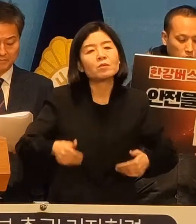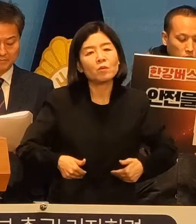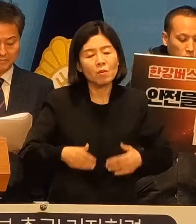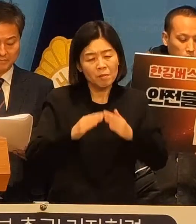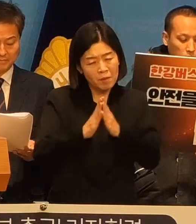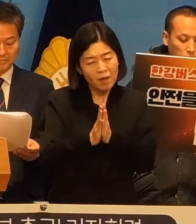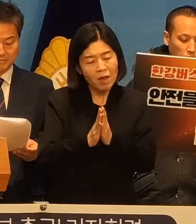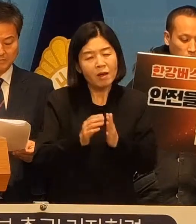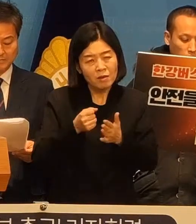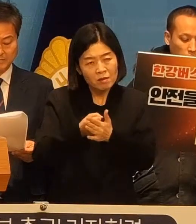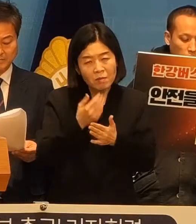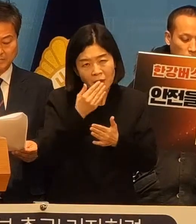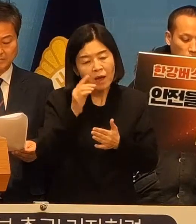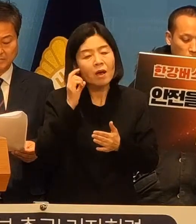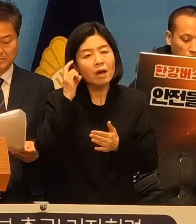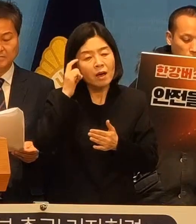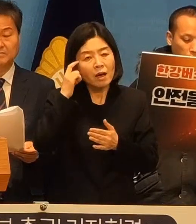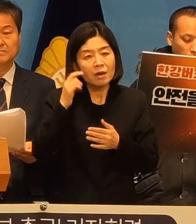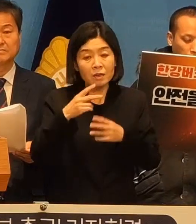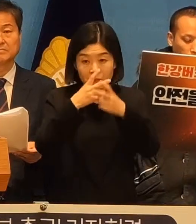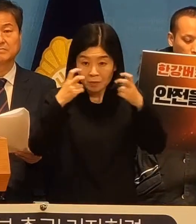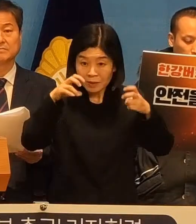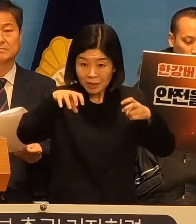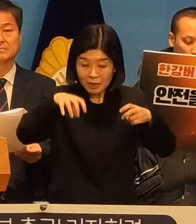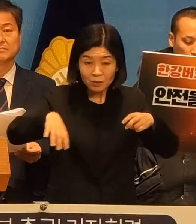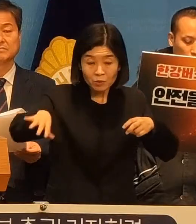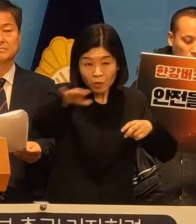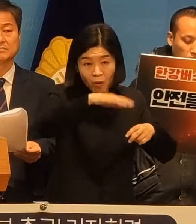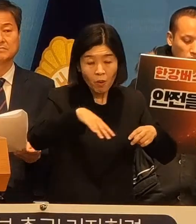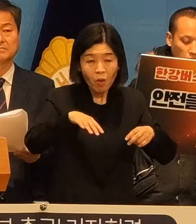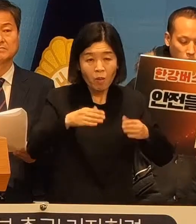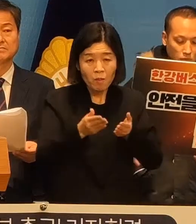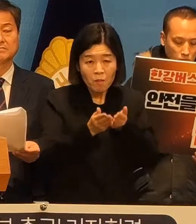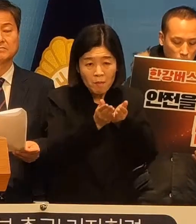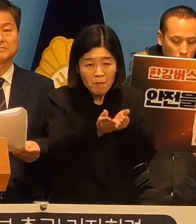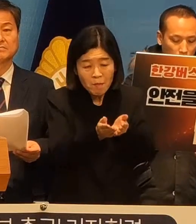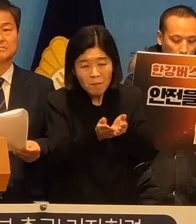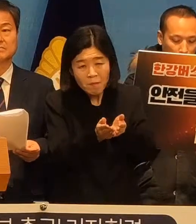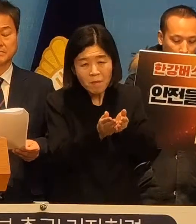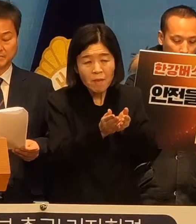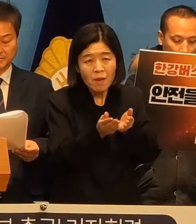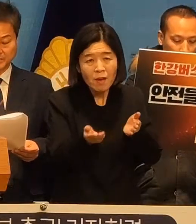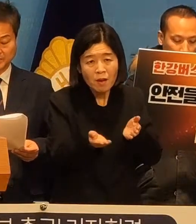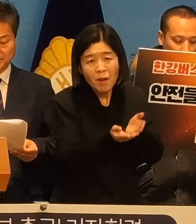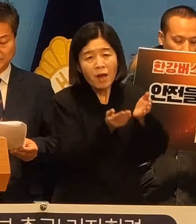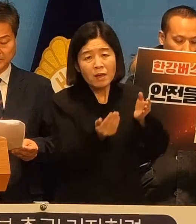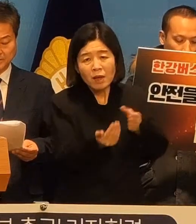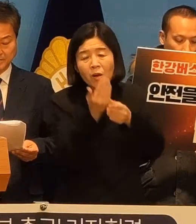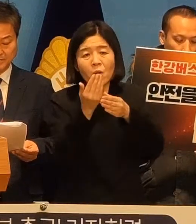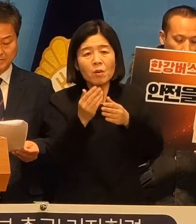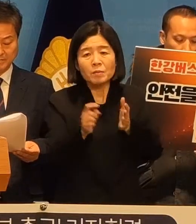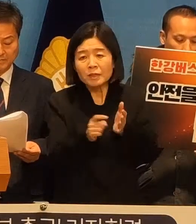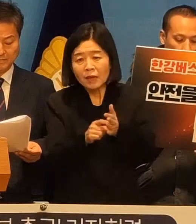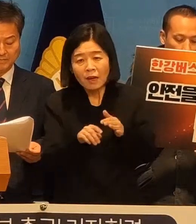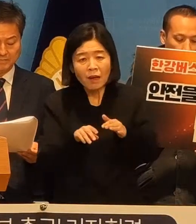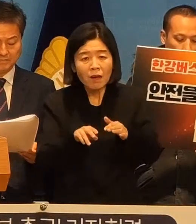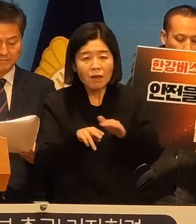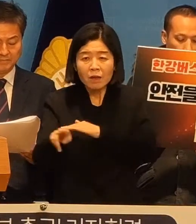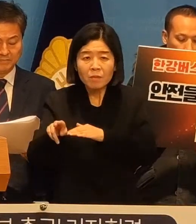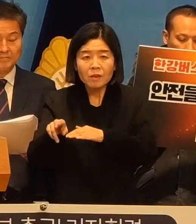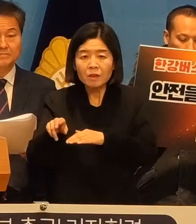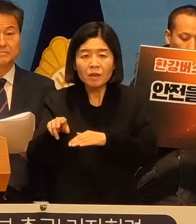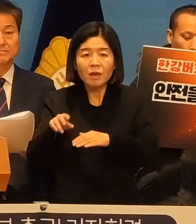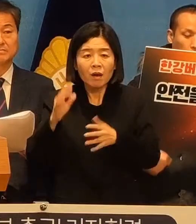합동점검 과정에서 잠실 일대는 좌초 사고와 수심, 유속 문제, 비상대피 혼선 등으로 대표적인 안전